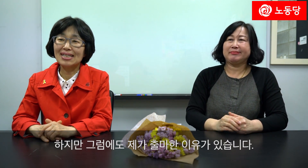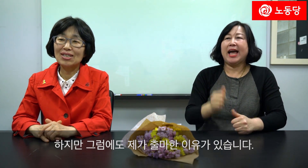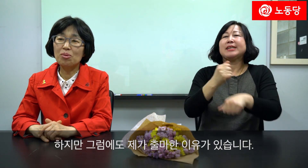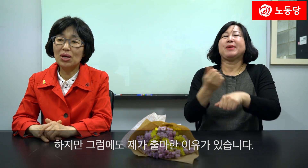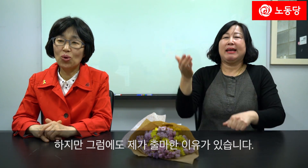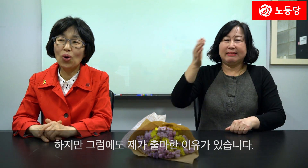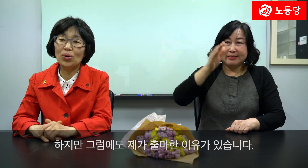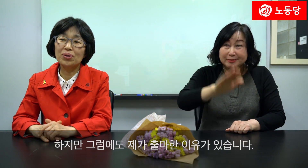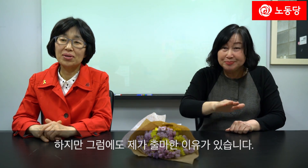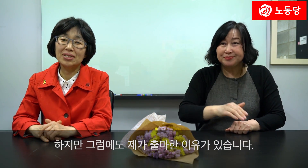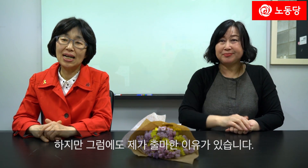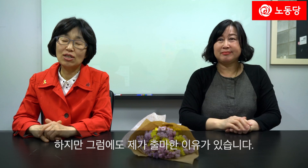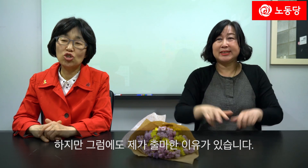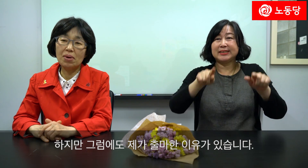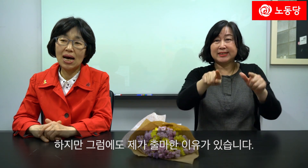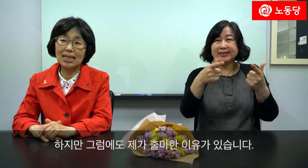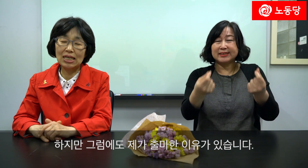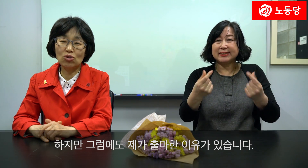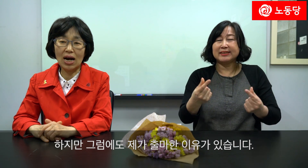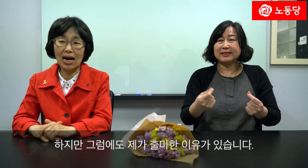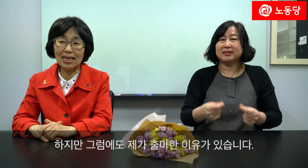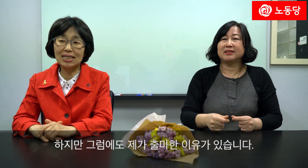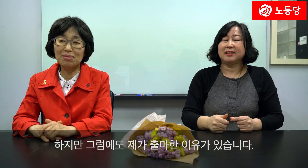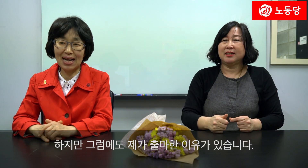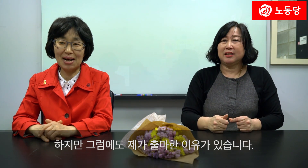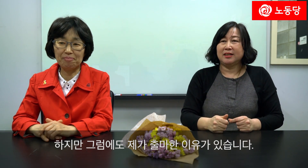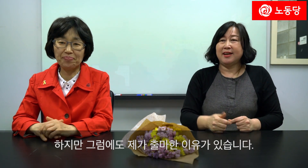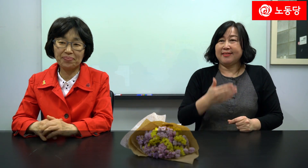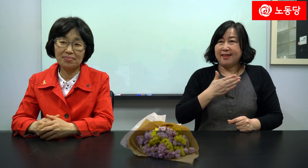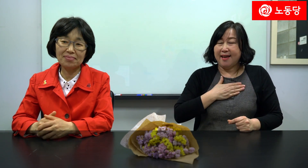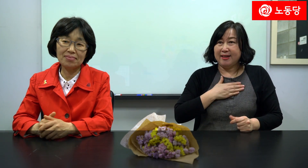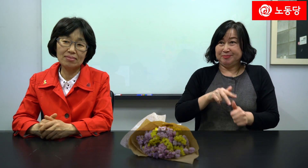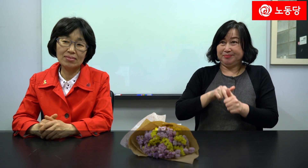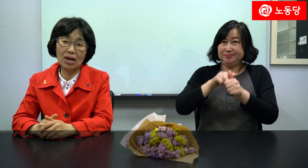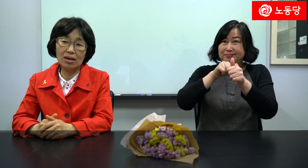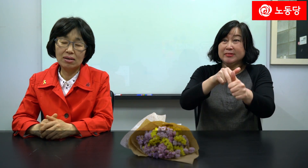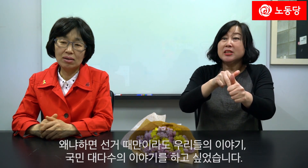하지만 그럼에도 제가 출마한 이유가 있습니다.